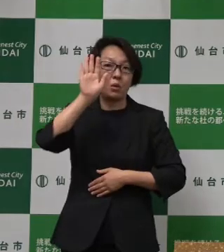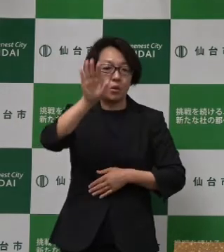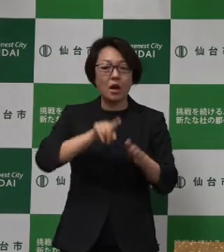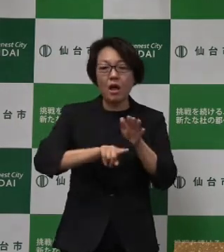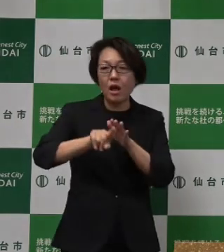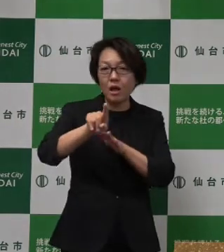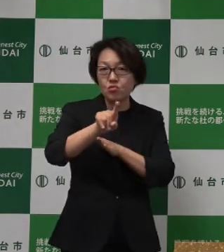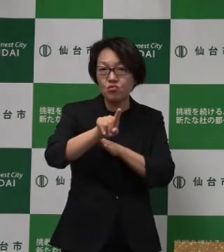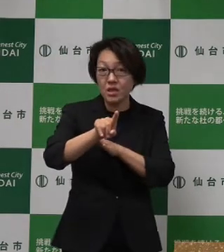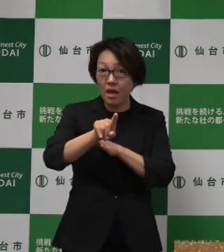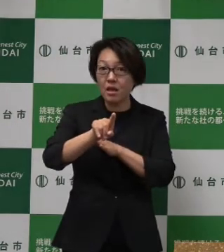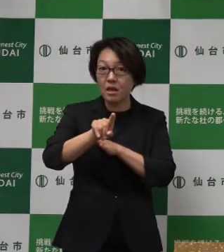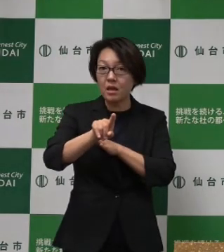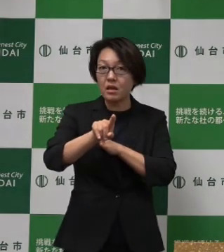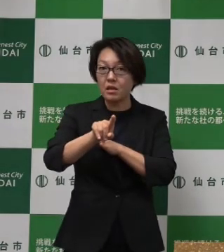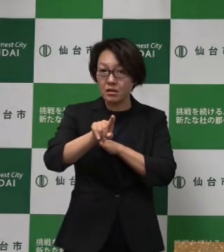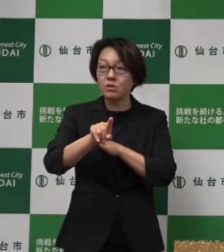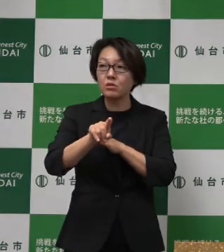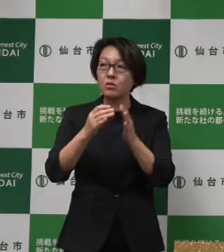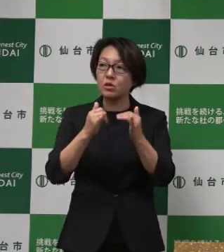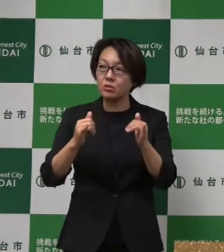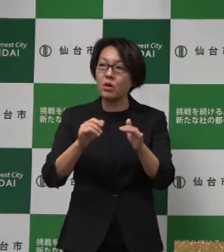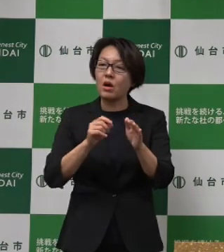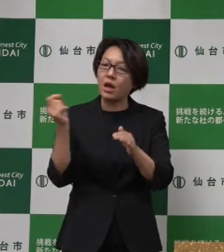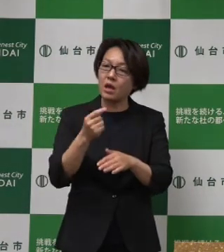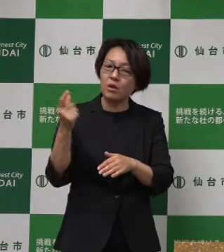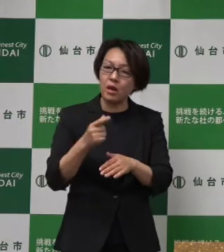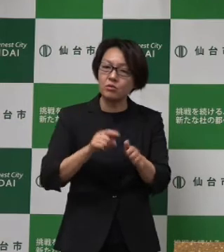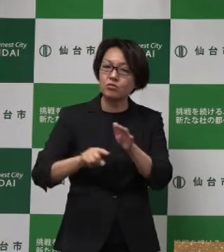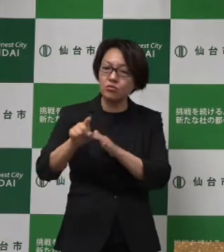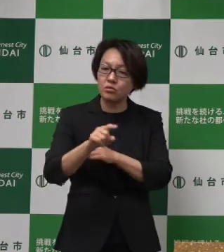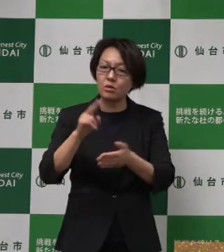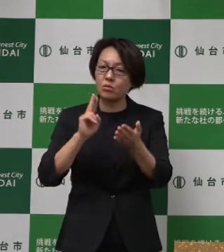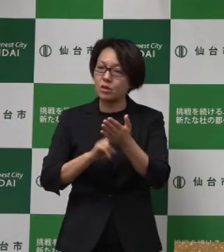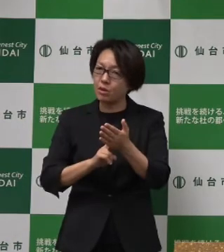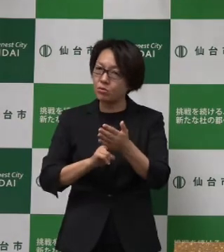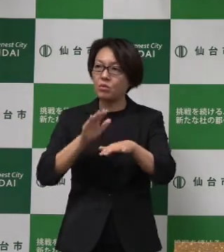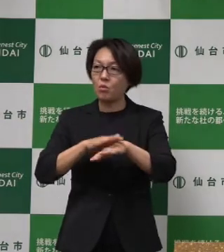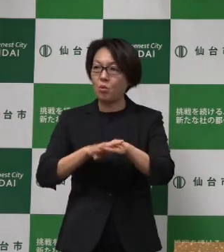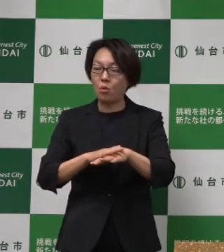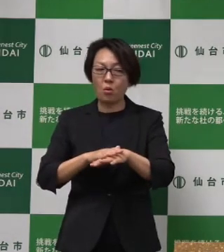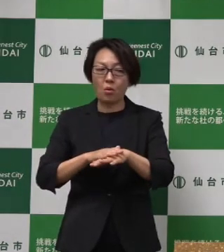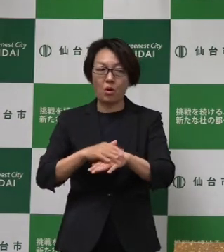か、打たなければならない人を早めに打っていくということを自治体としてやっていくのかということを伺います。